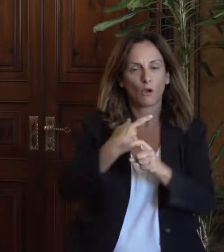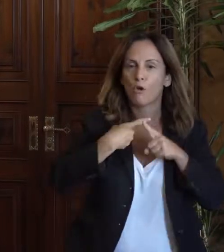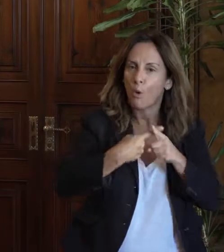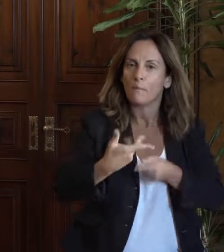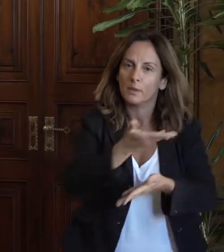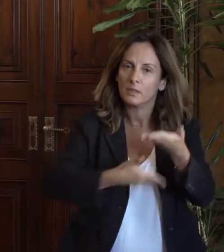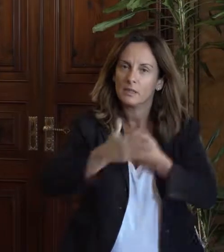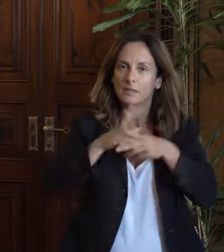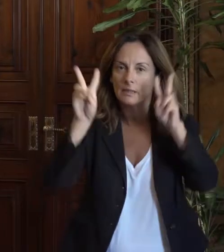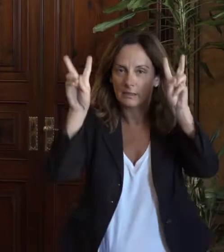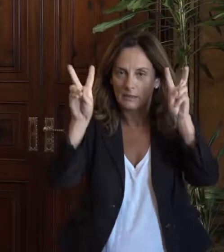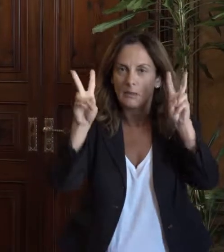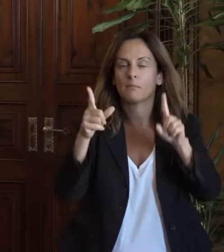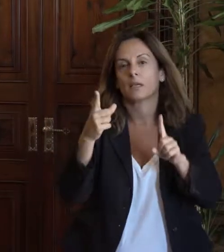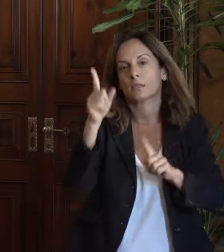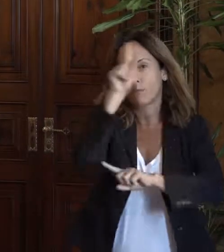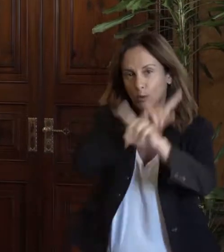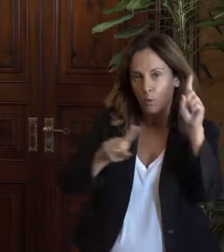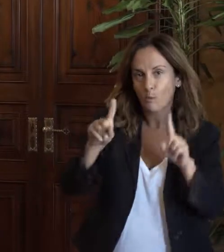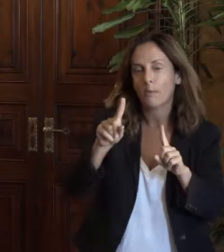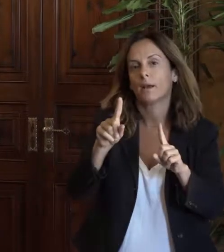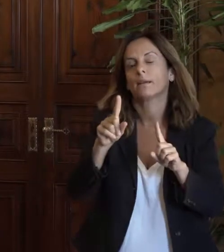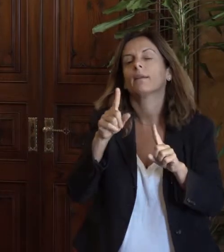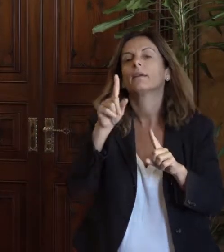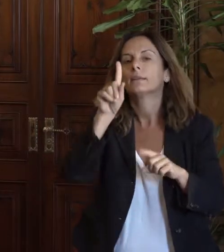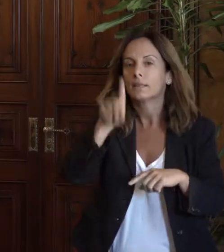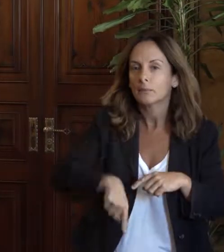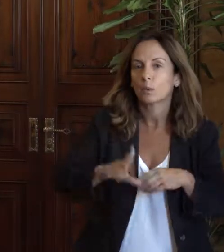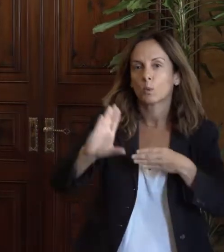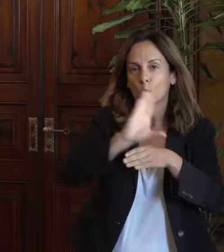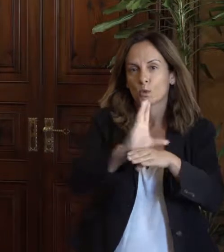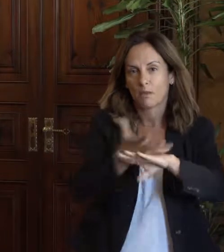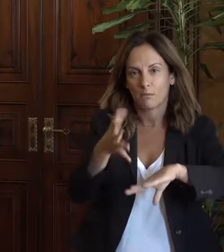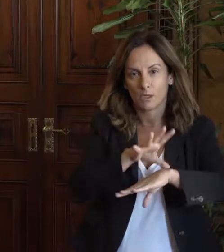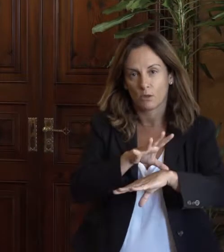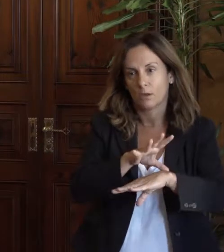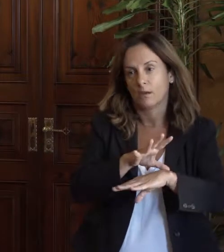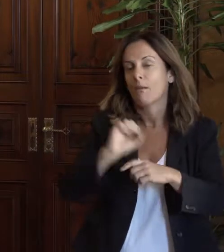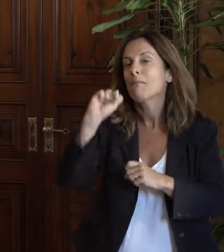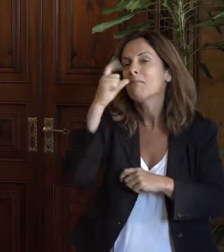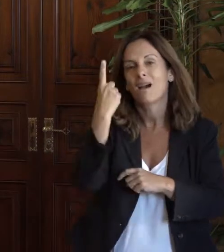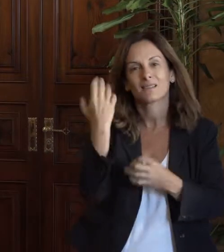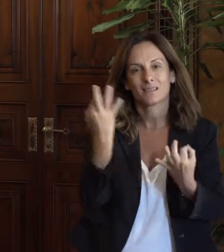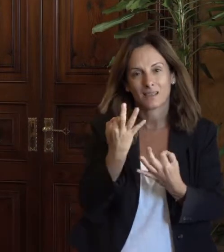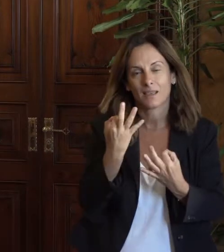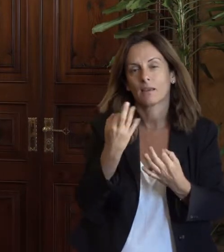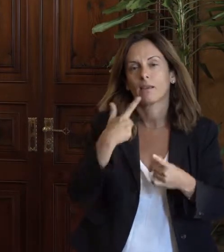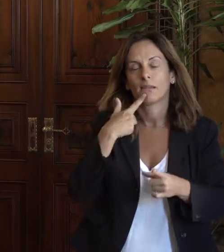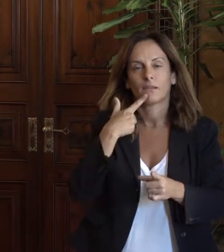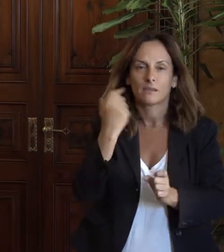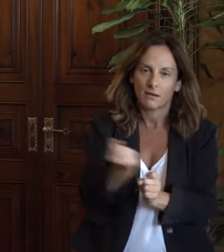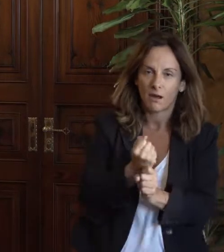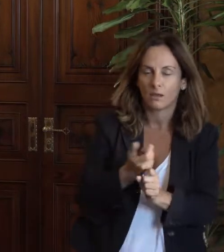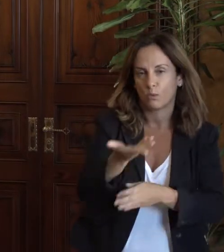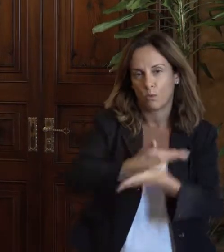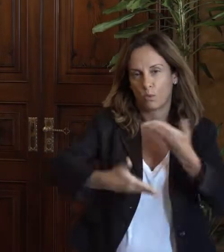temes que ens preocupen, que preocupen a Palma i també en el Consell de Mallorca, que sobretot puguem fer feina de forma coordinada. El